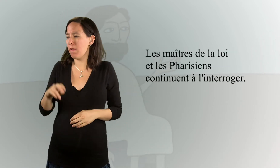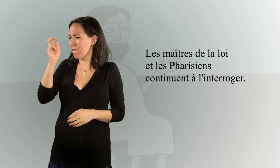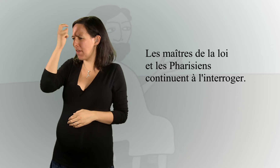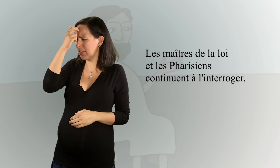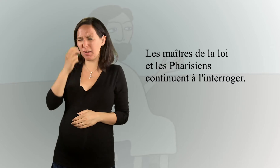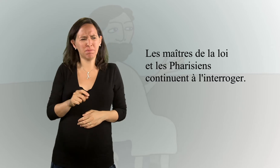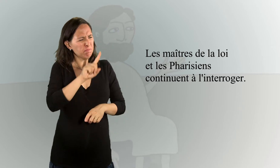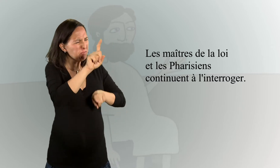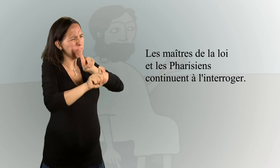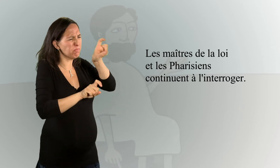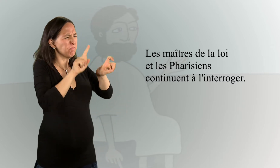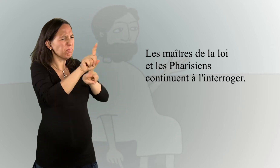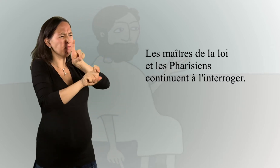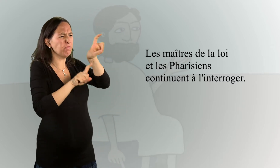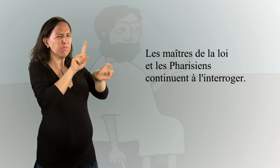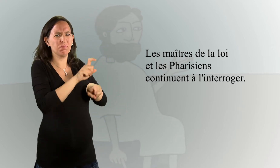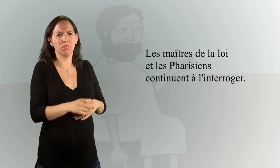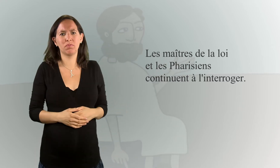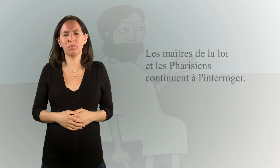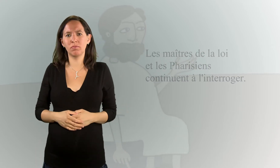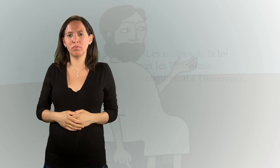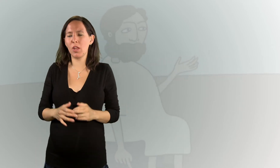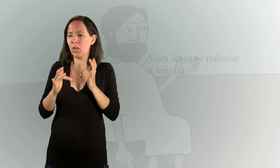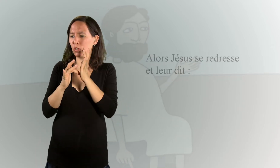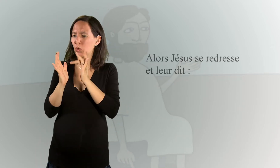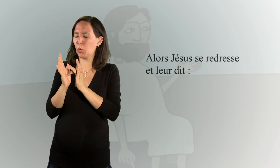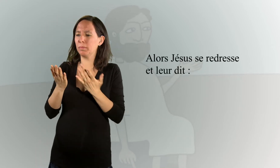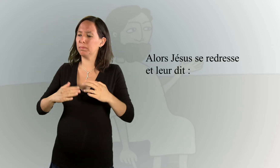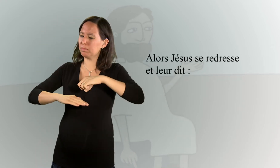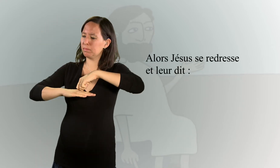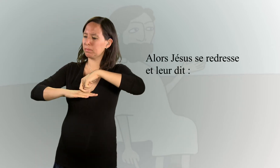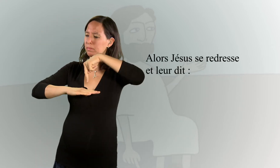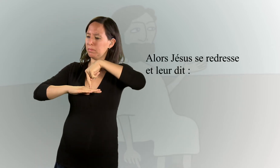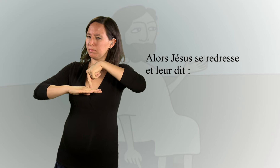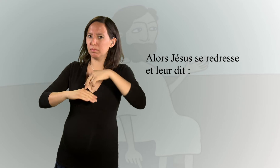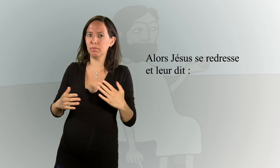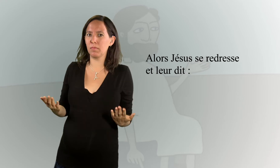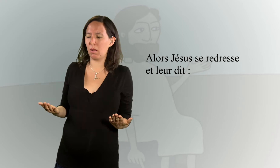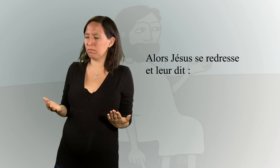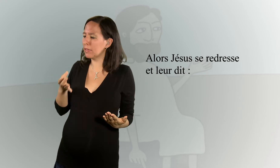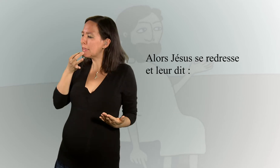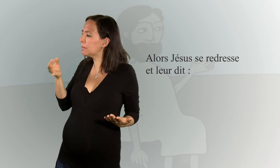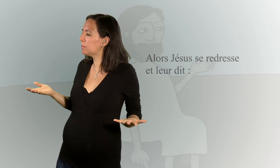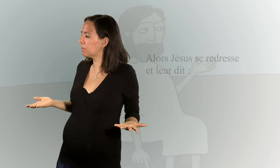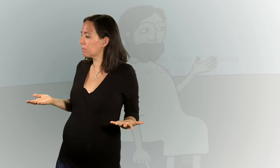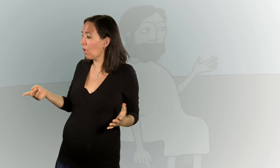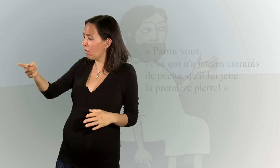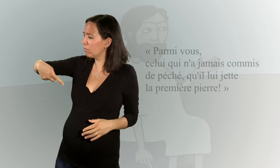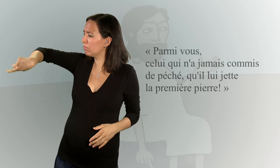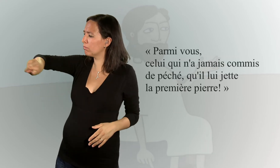les pharisiens continuent à l'interroger. Alors Jésus se redresse et leur dit : «